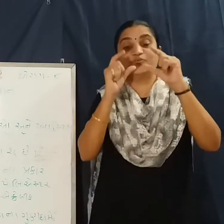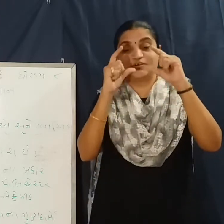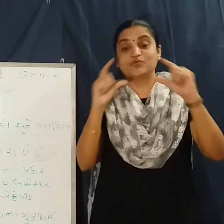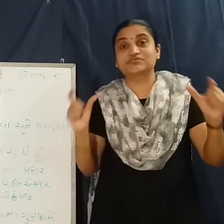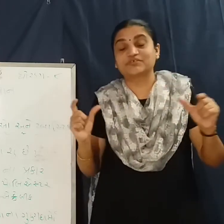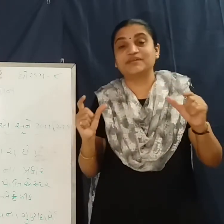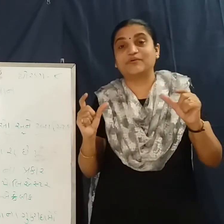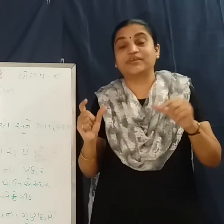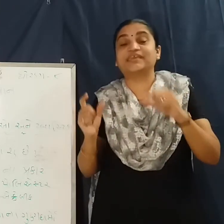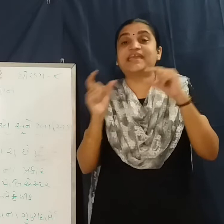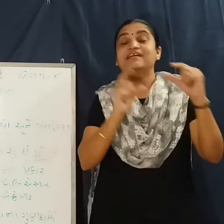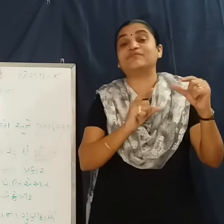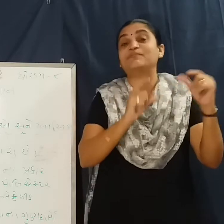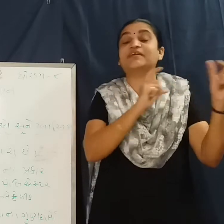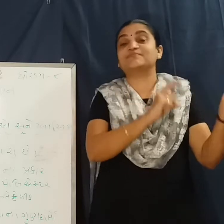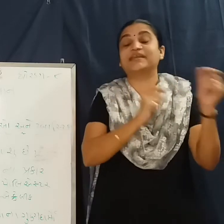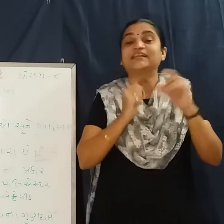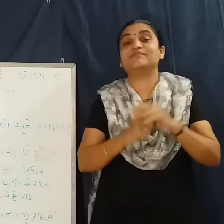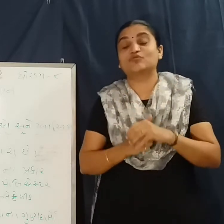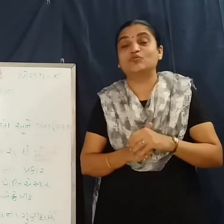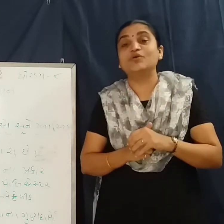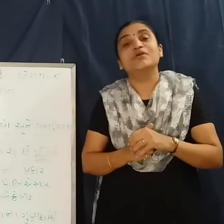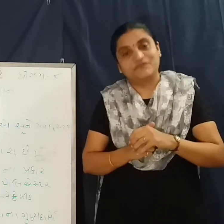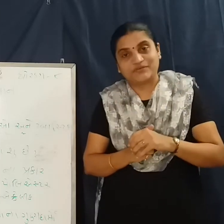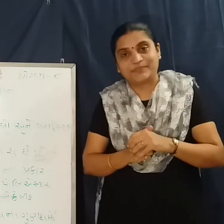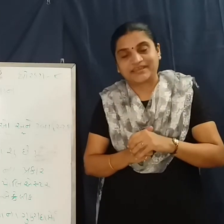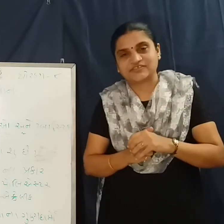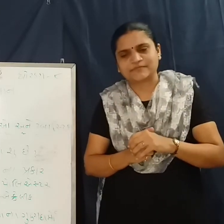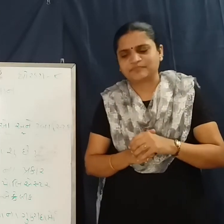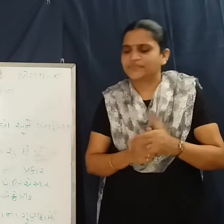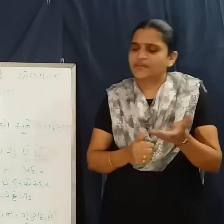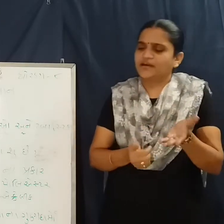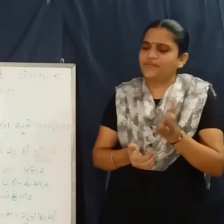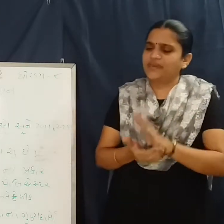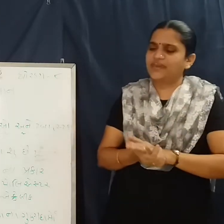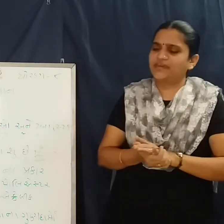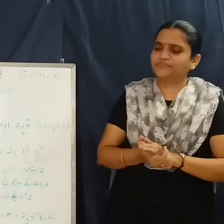એક પોસ્ટર બનાવો કે ક્યાં ઘર વપરાશમાં કેટલી વસ્તુઓ વપરાય છે। હવે